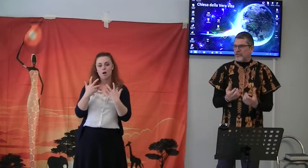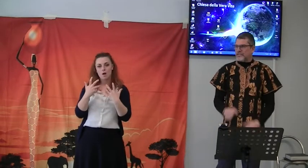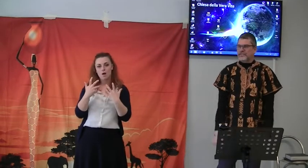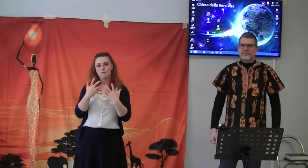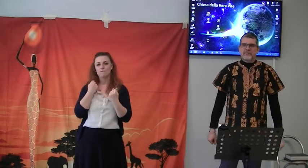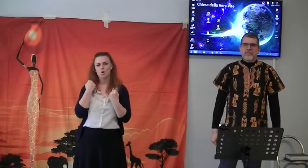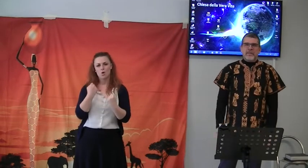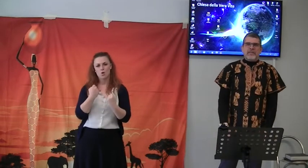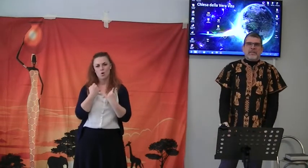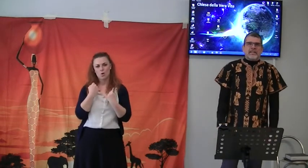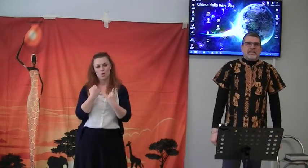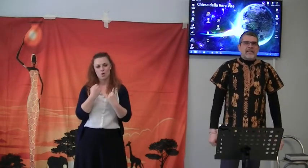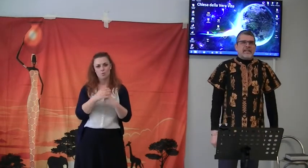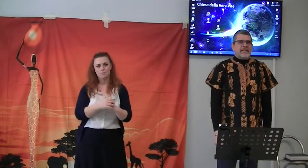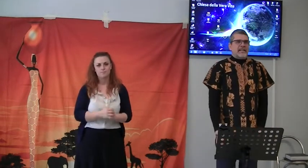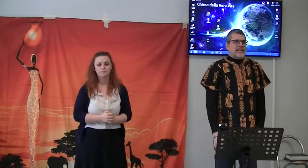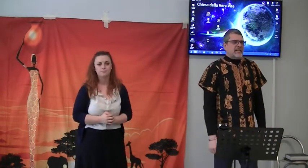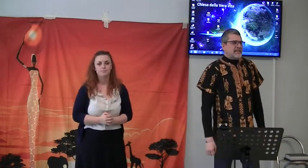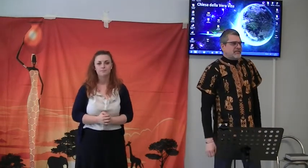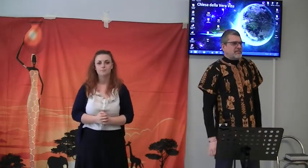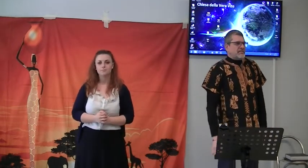molto forte. E